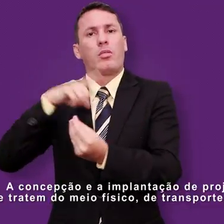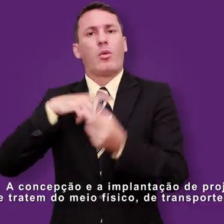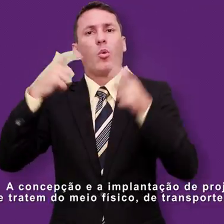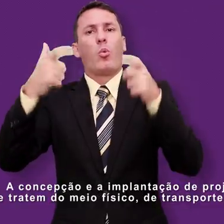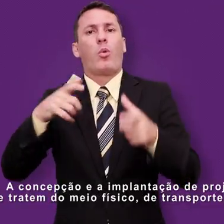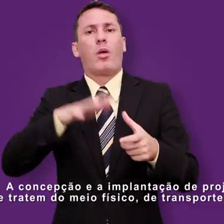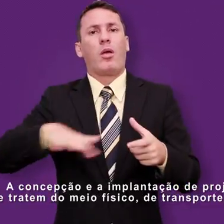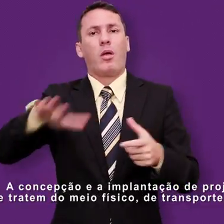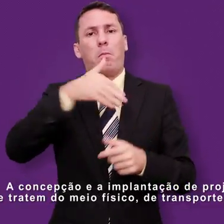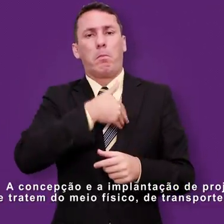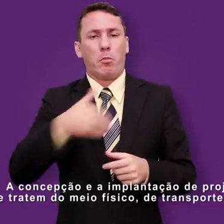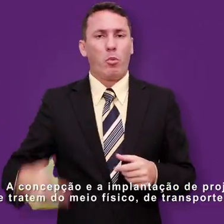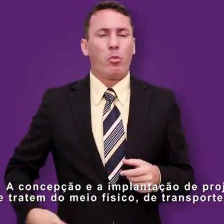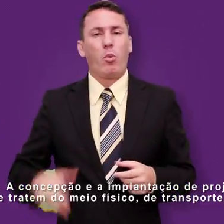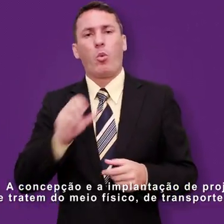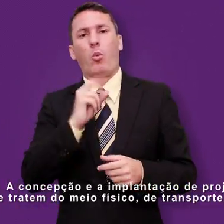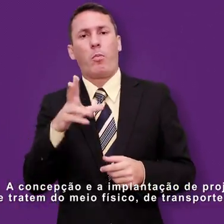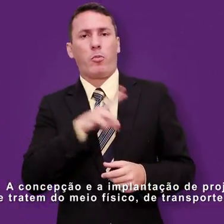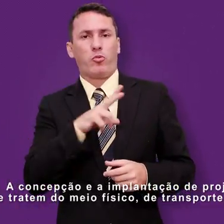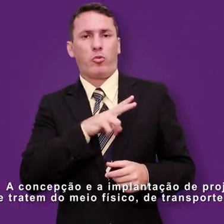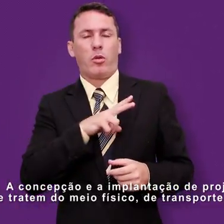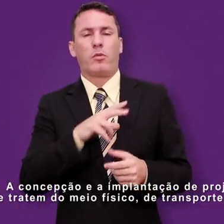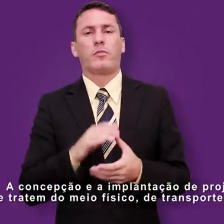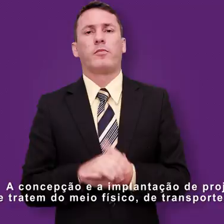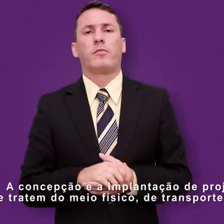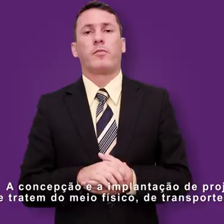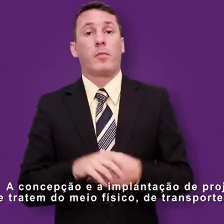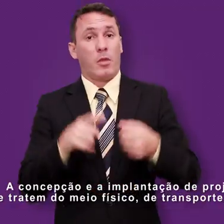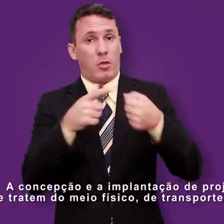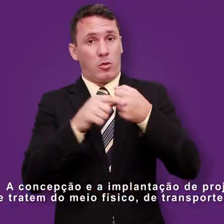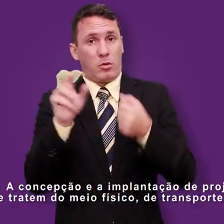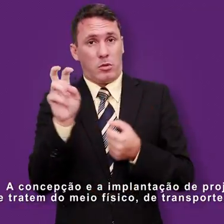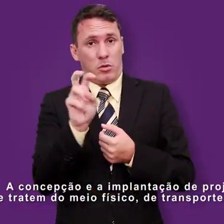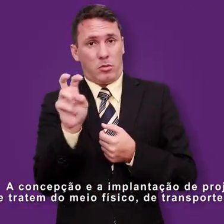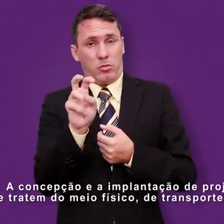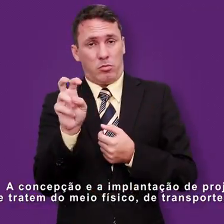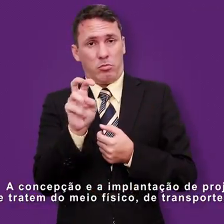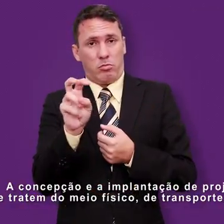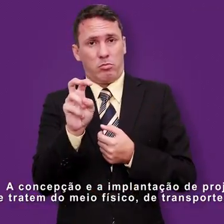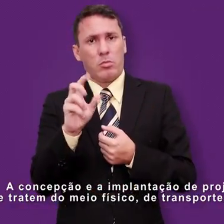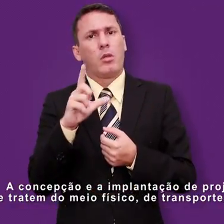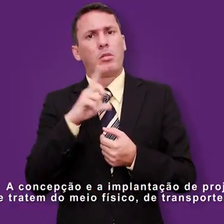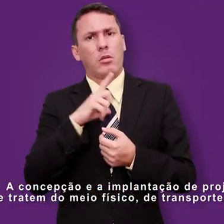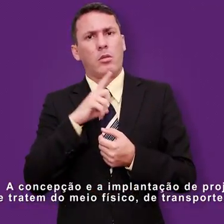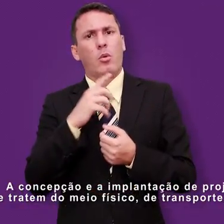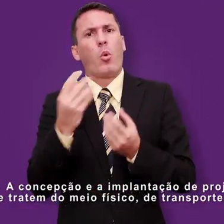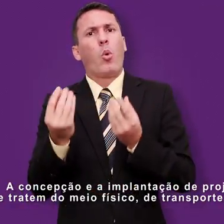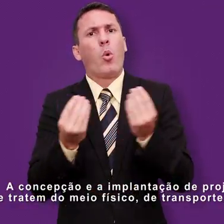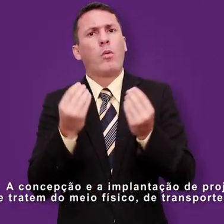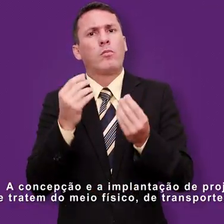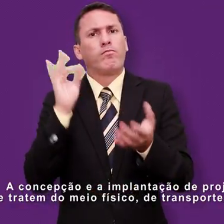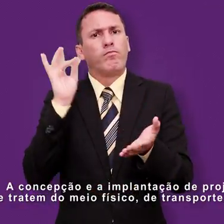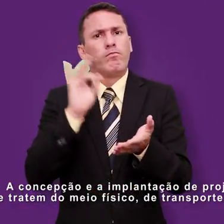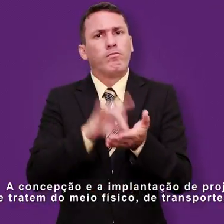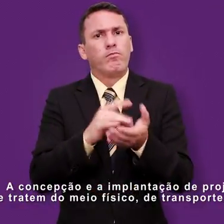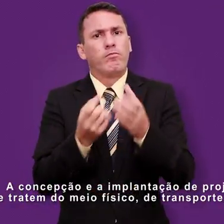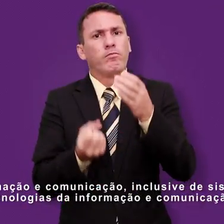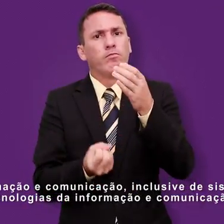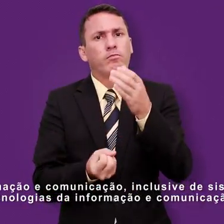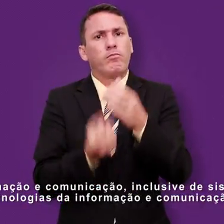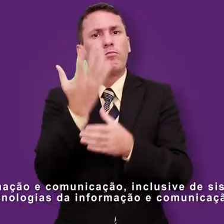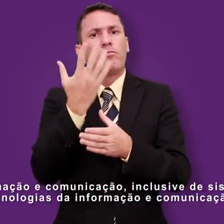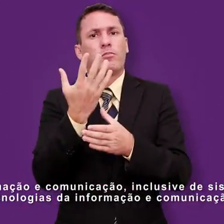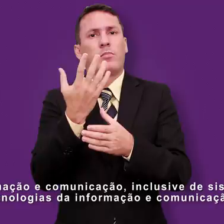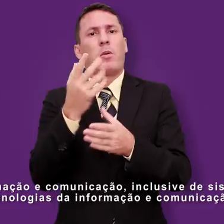Artigo 55. A concepção e a implantação de projetos que tratem do meio físico, de transporte,